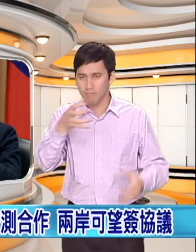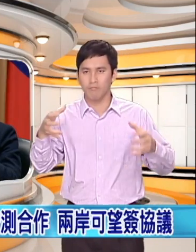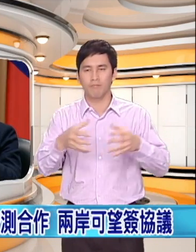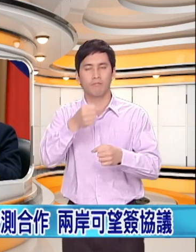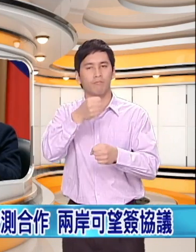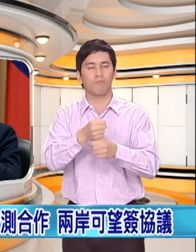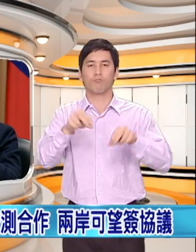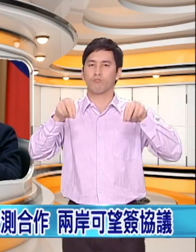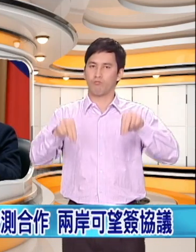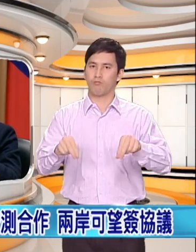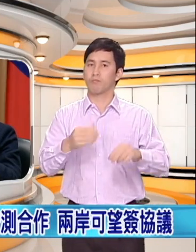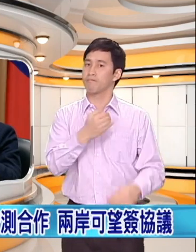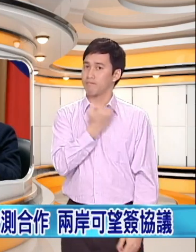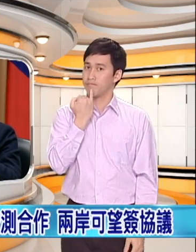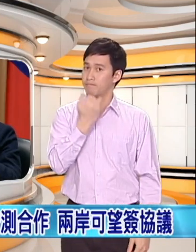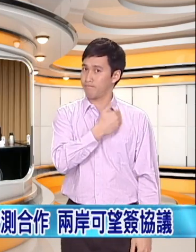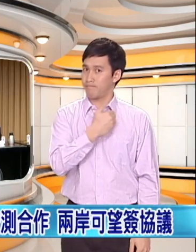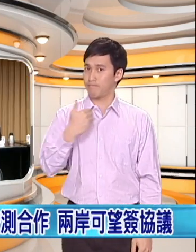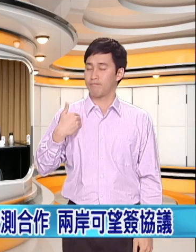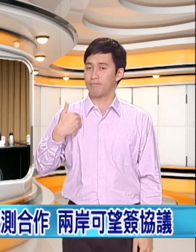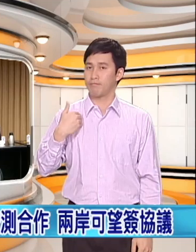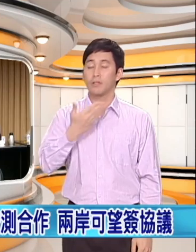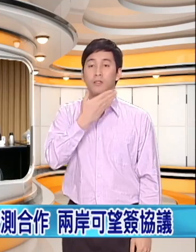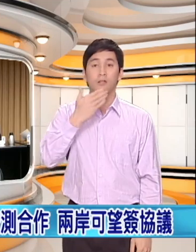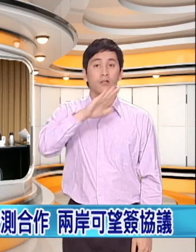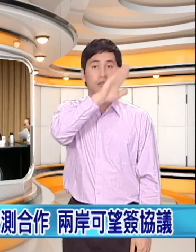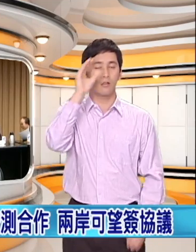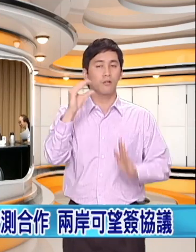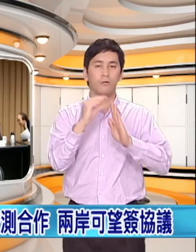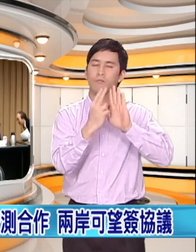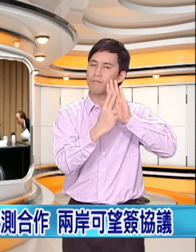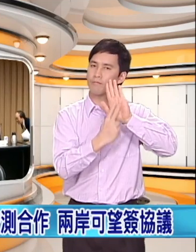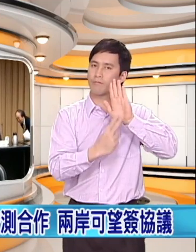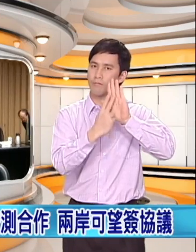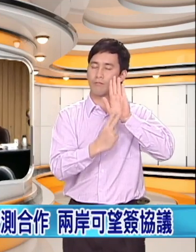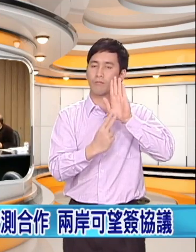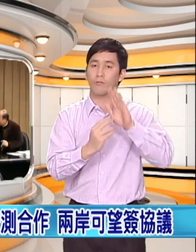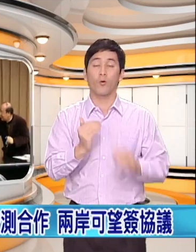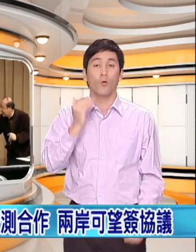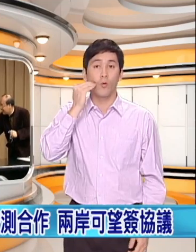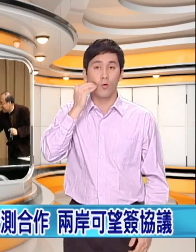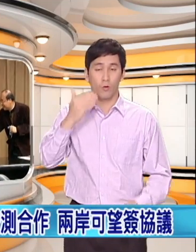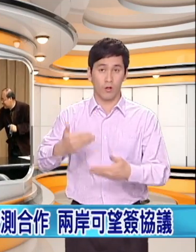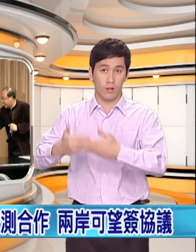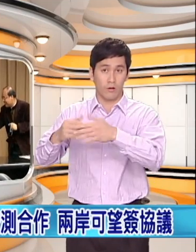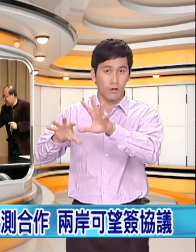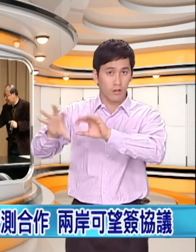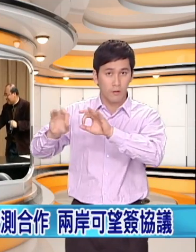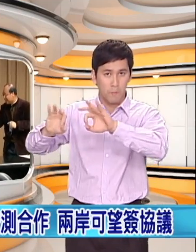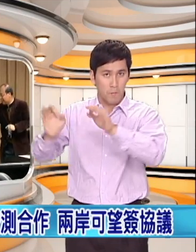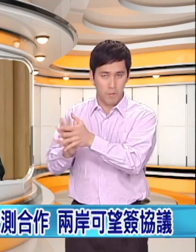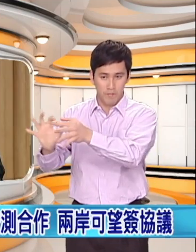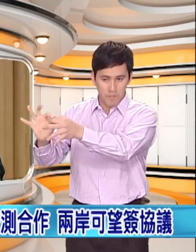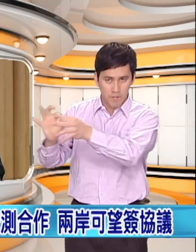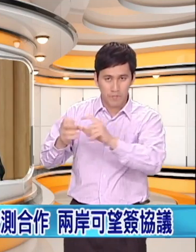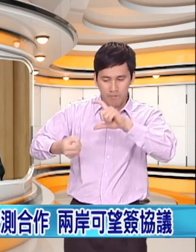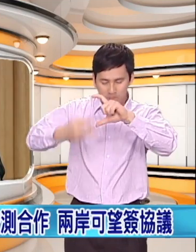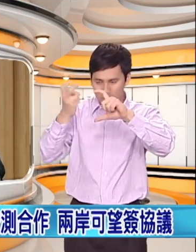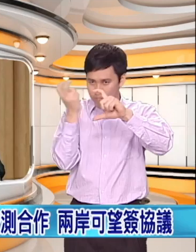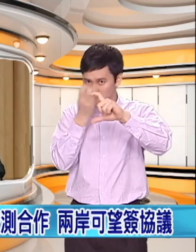作协议。而气象局表示，透过这项协议，台湾可以及时取得中